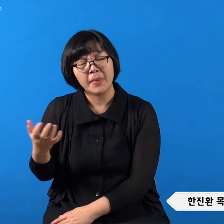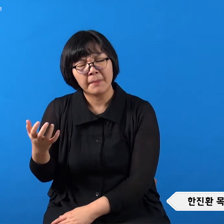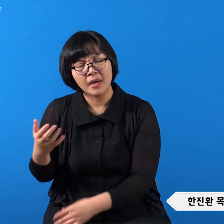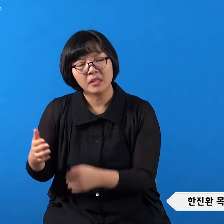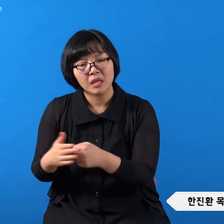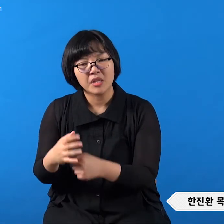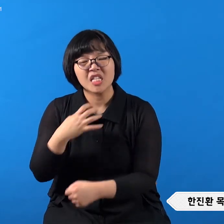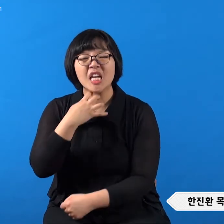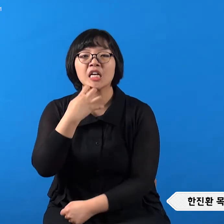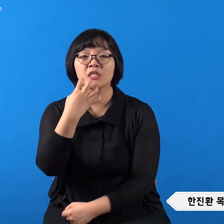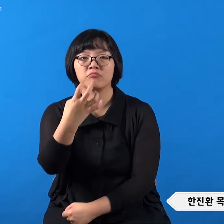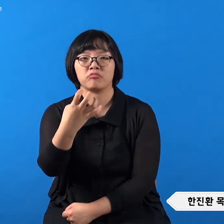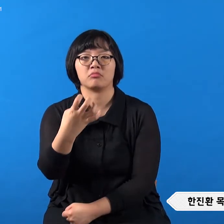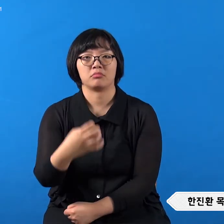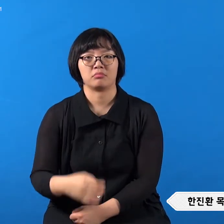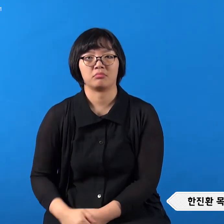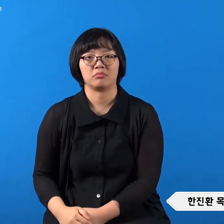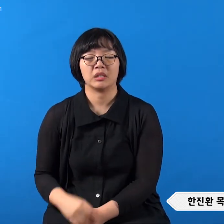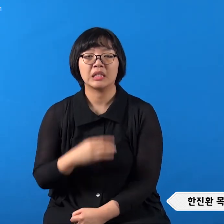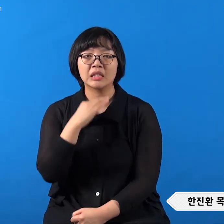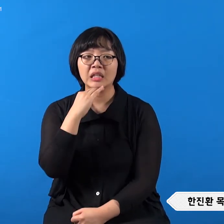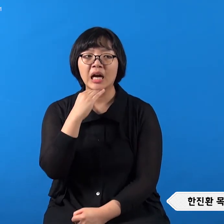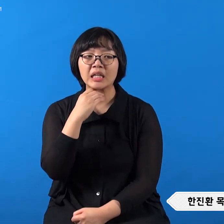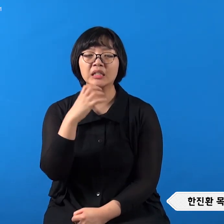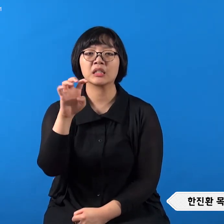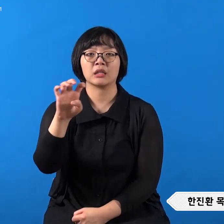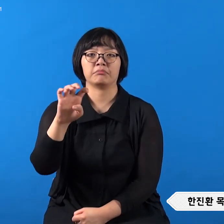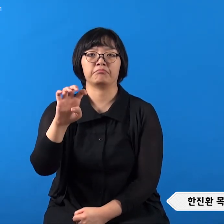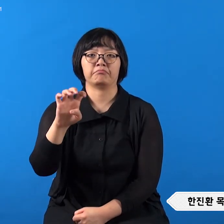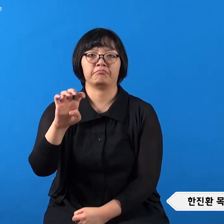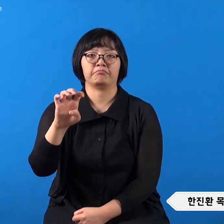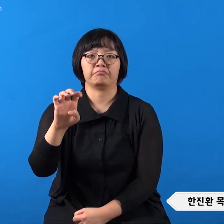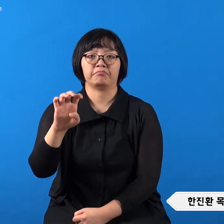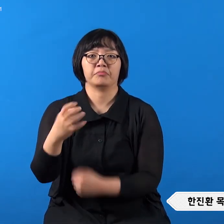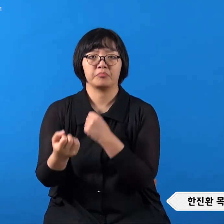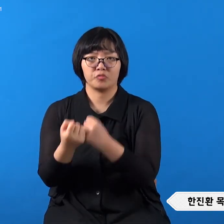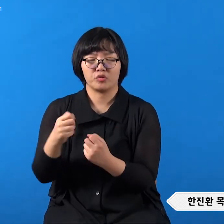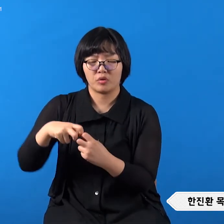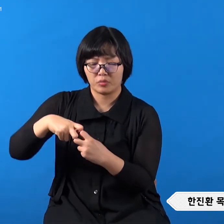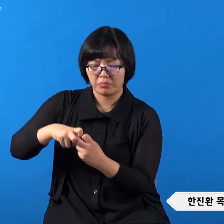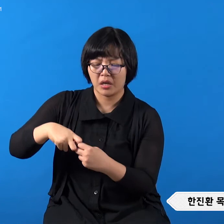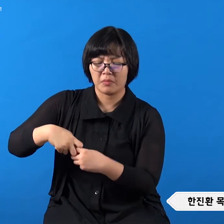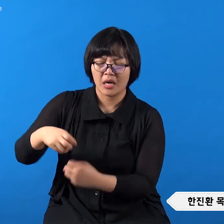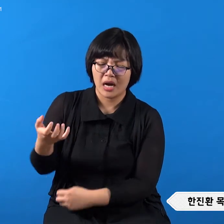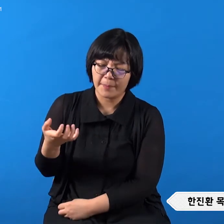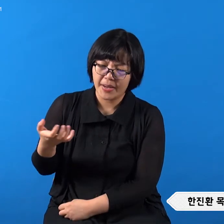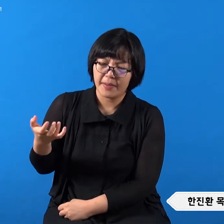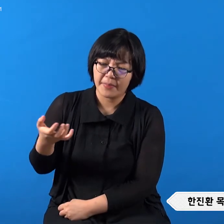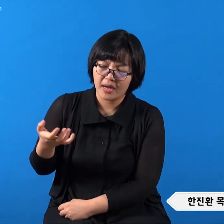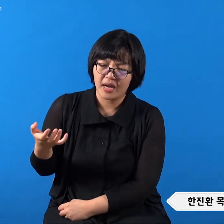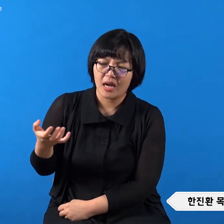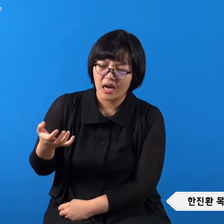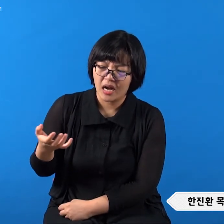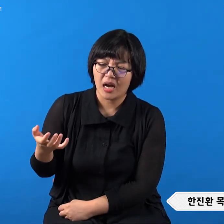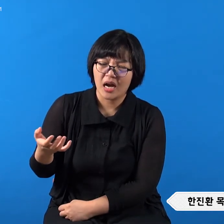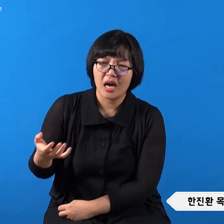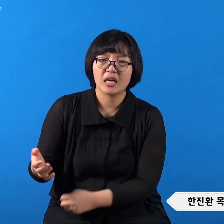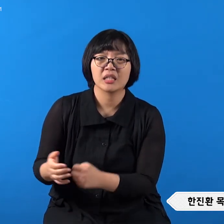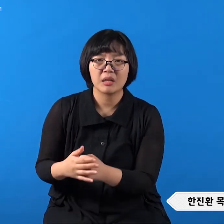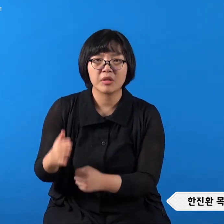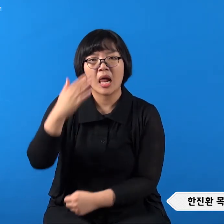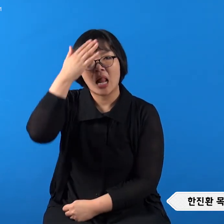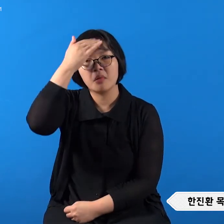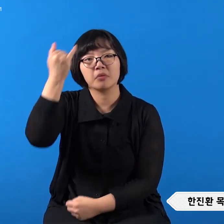나이 겨우 40살밖에 안 된 여자가 그 극심한 관절 통증 때문에 몸도 마음도 그냥